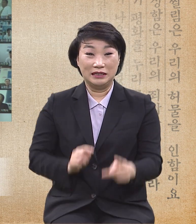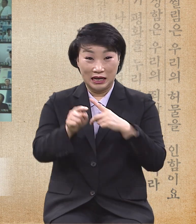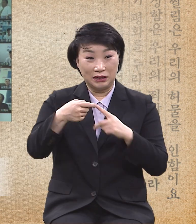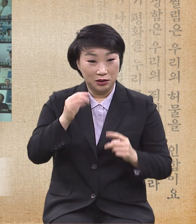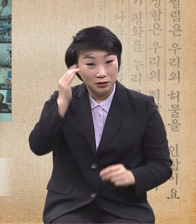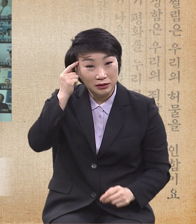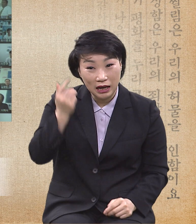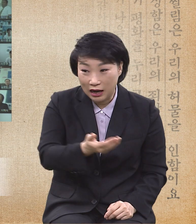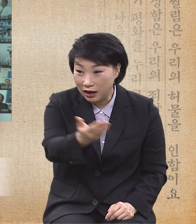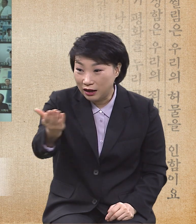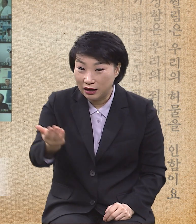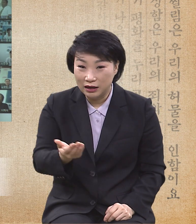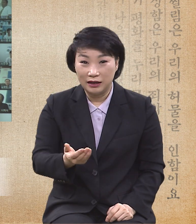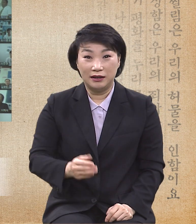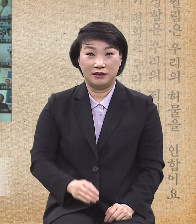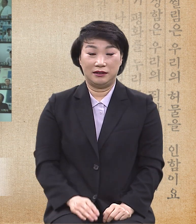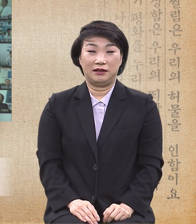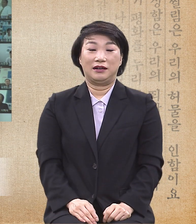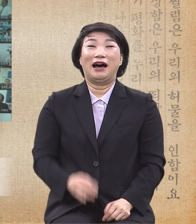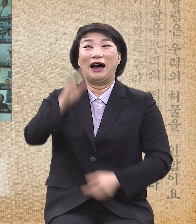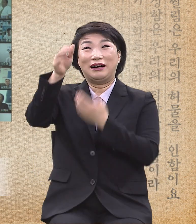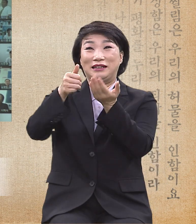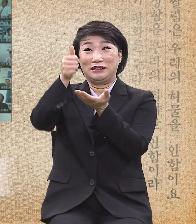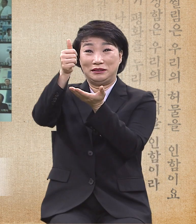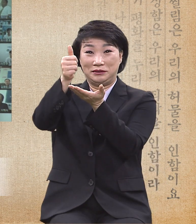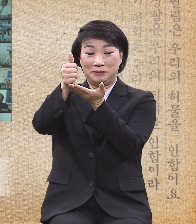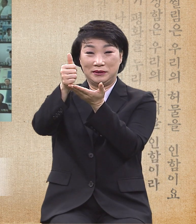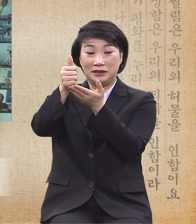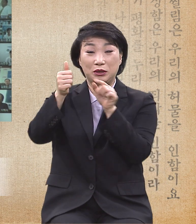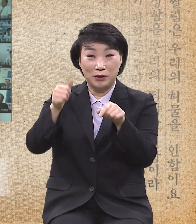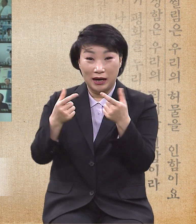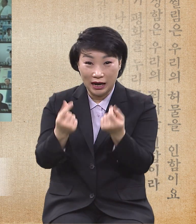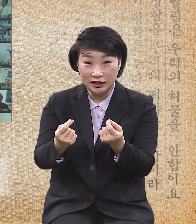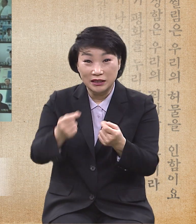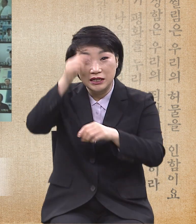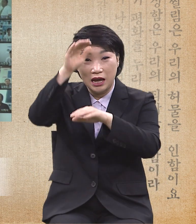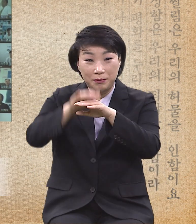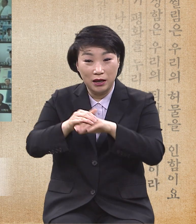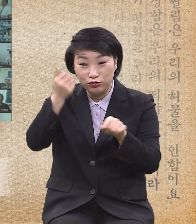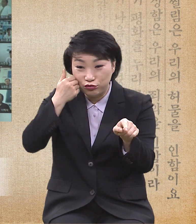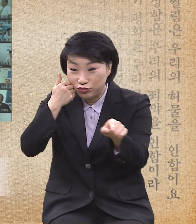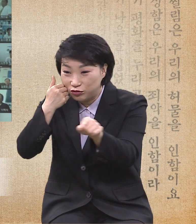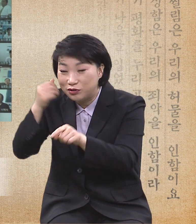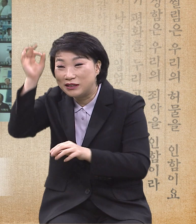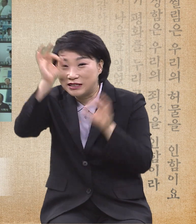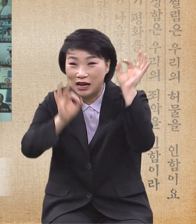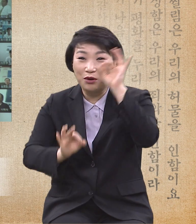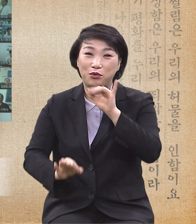이해가 됩니까? 하나님은 이와 같은 예배를 찾으신다.